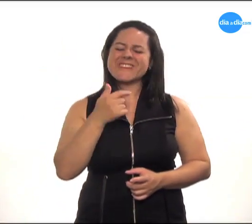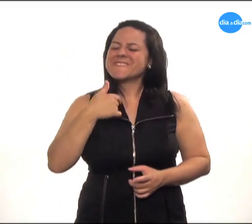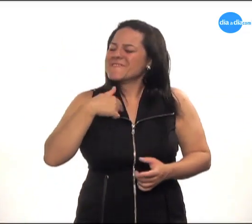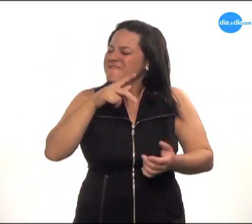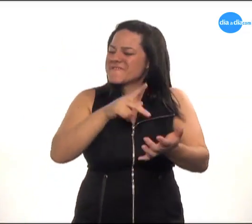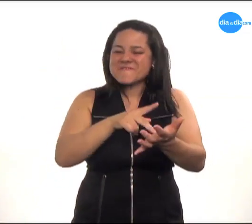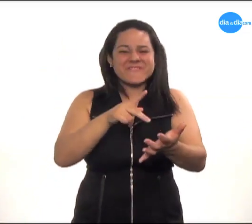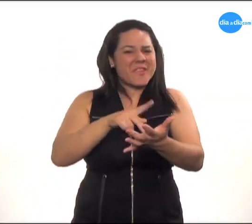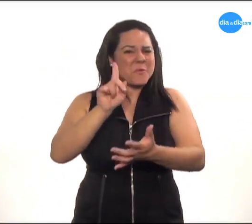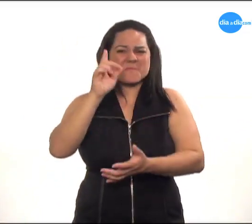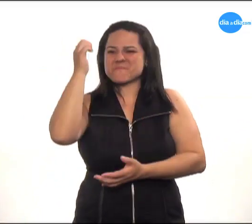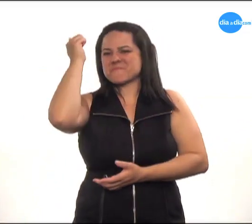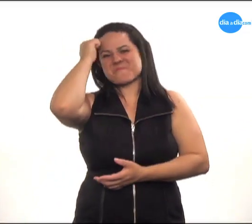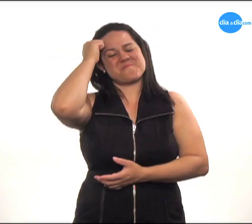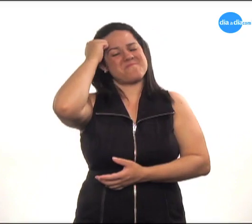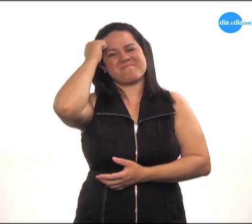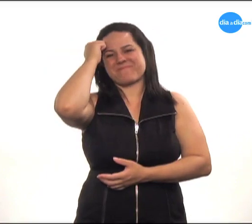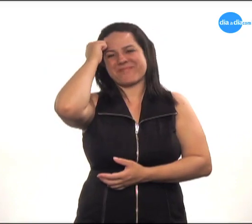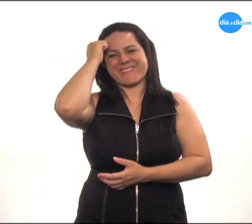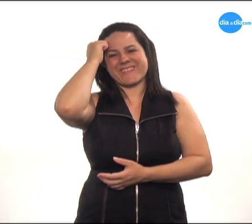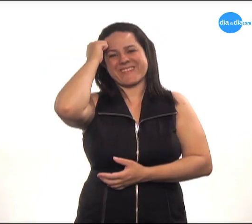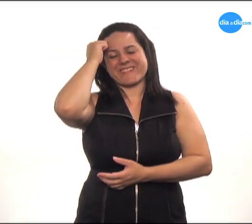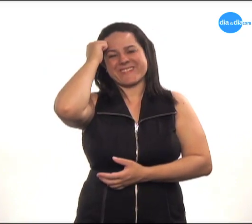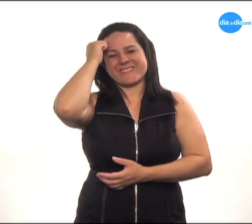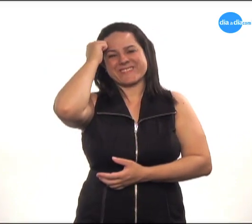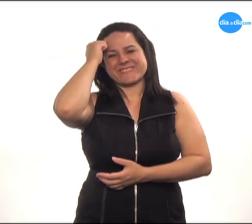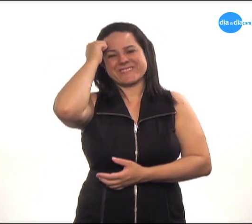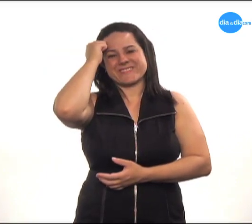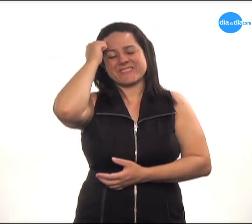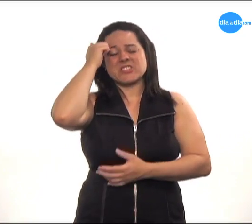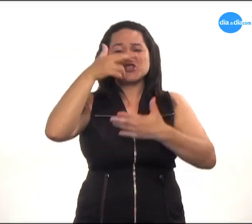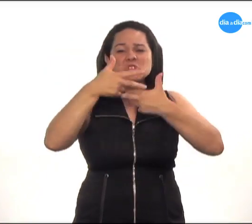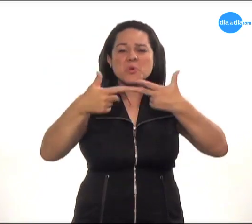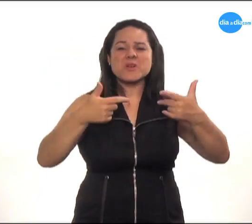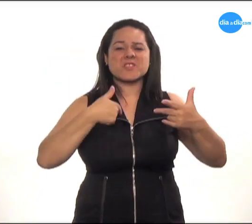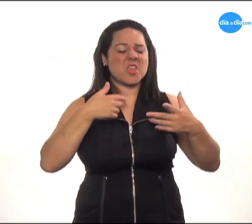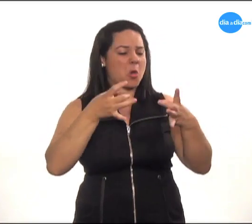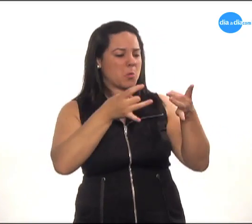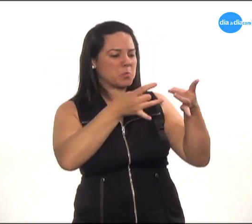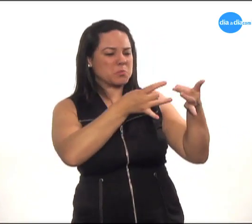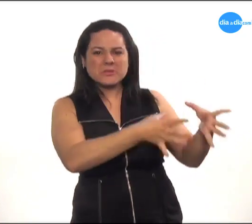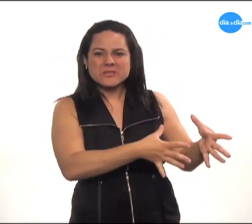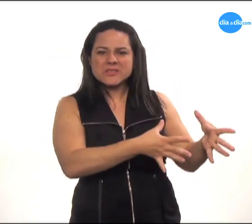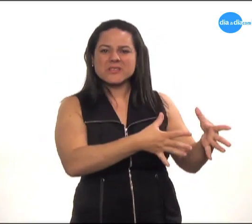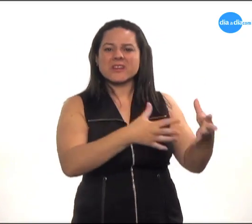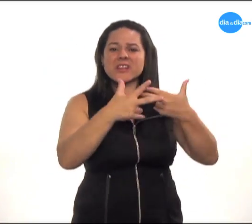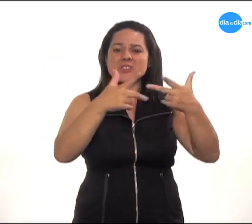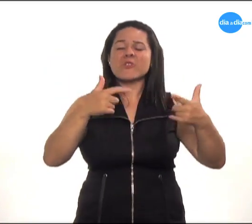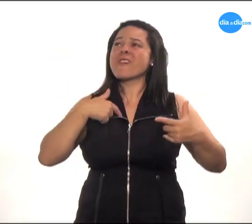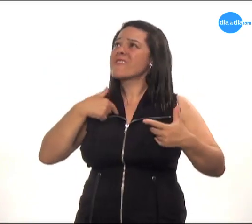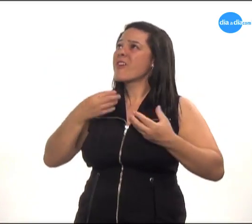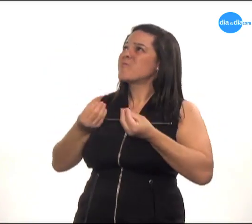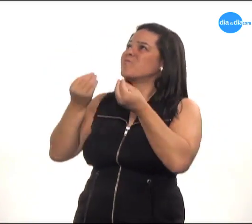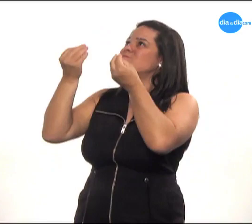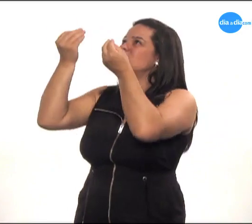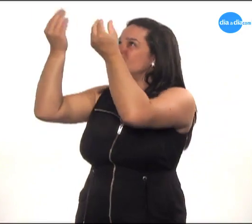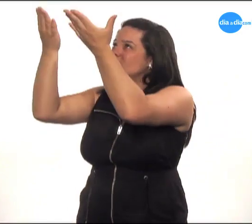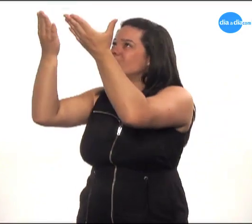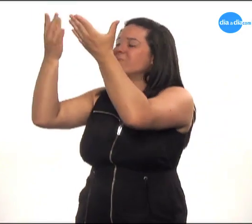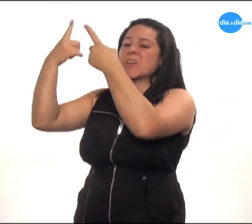Não me arrependo de cada uma das renúncias, de cada uma das entregas, porque vale a